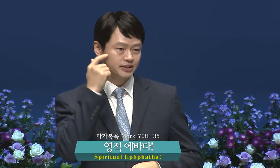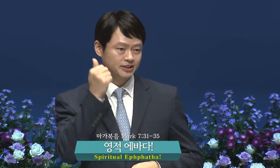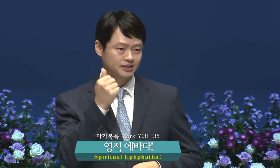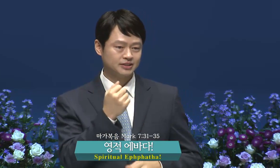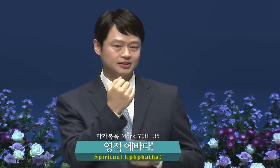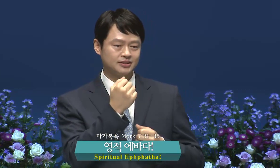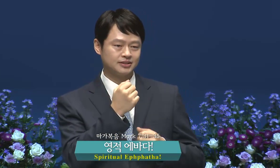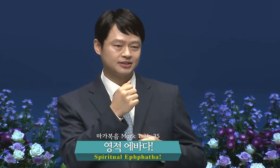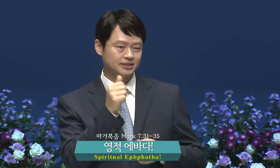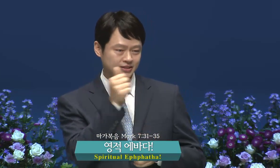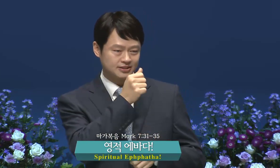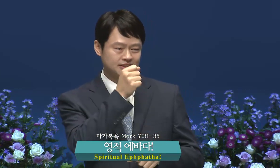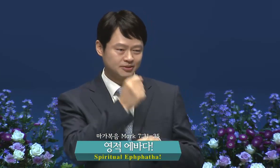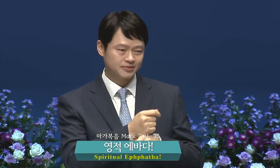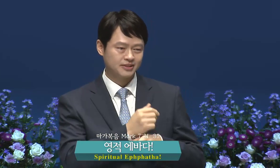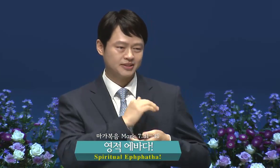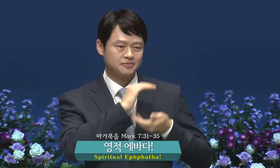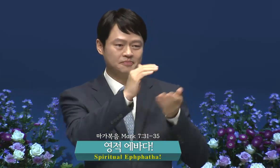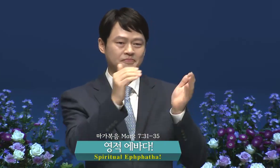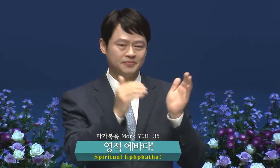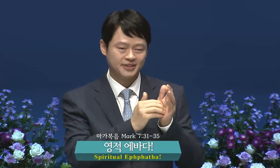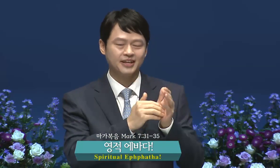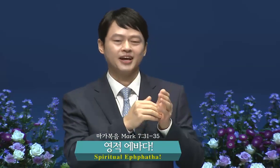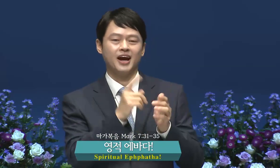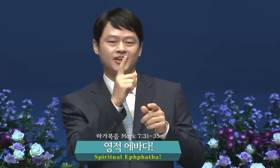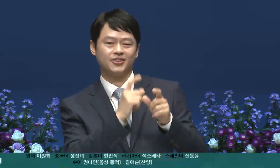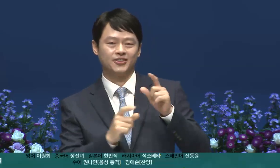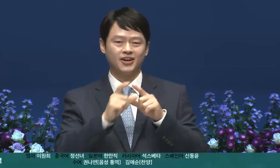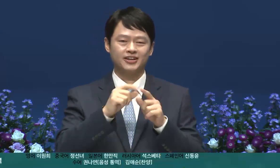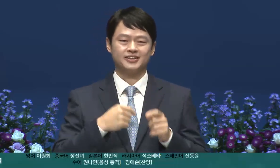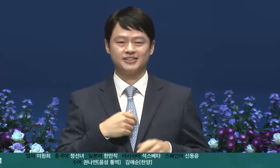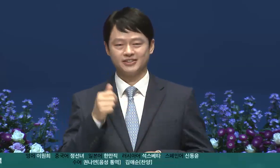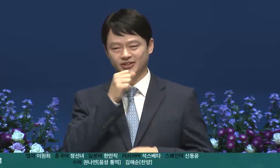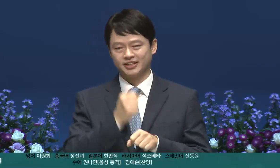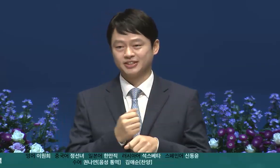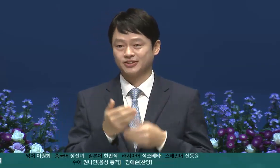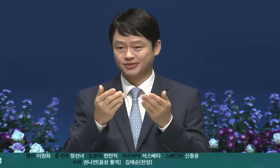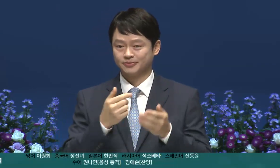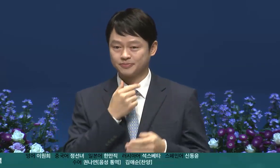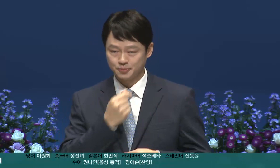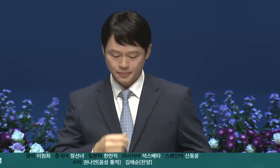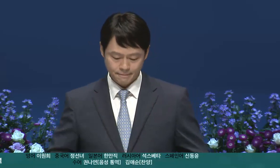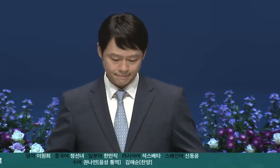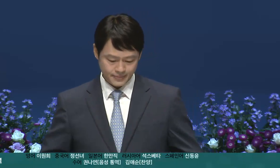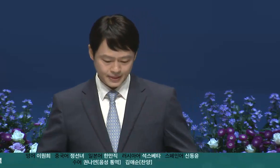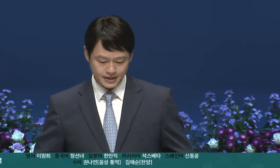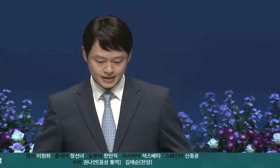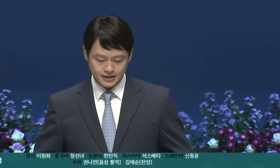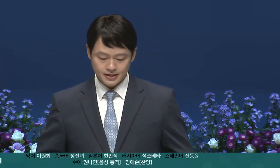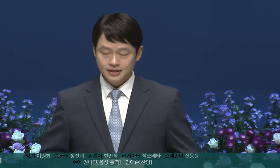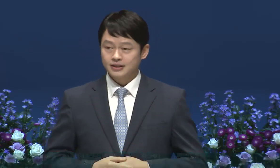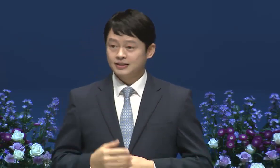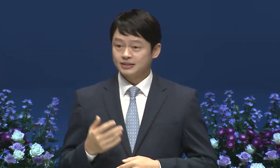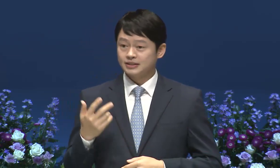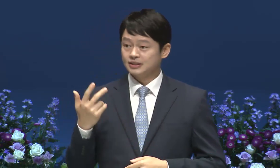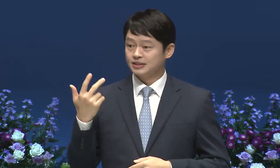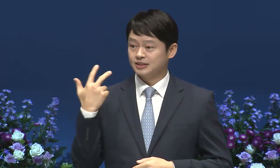정주원입니다. 김영길 목사님께서 말씀해 주셨던 것처럼 저도 제 소개를 다시 한 번 더